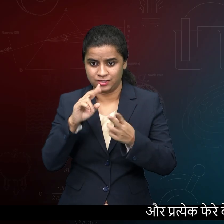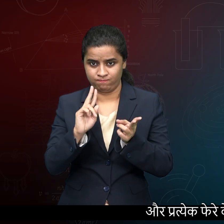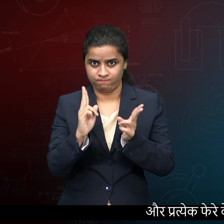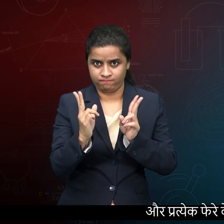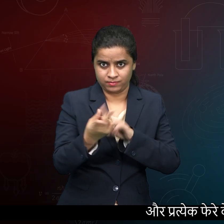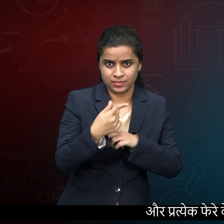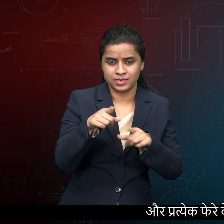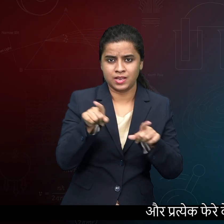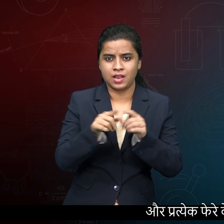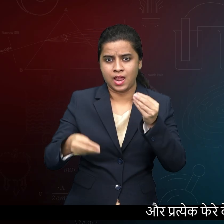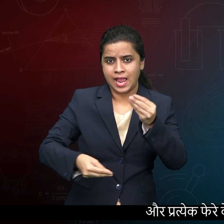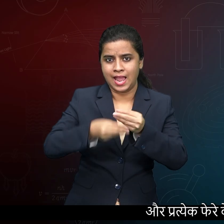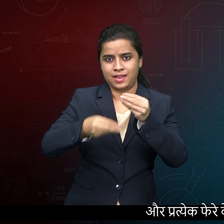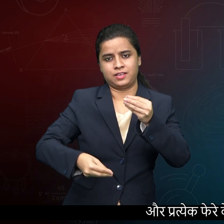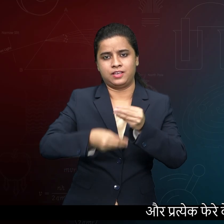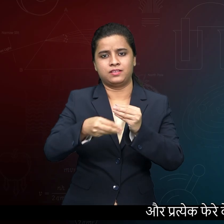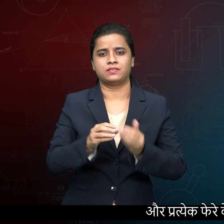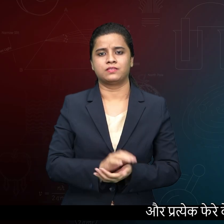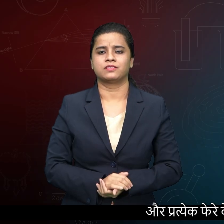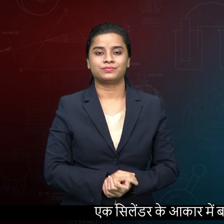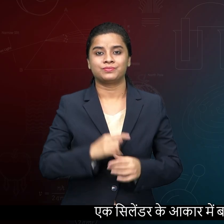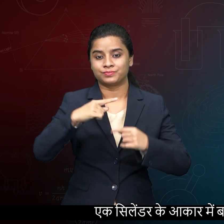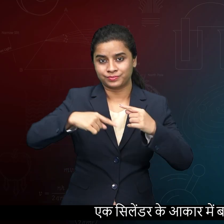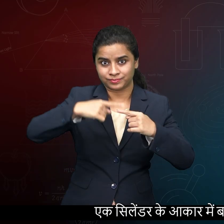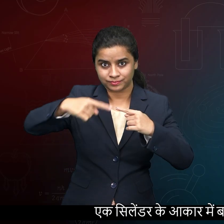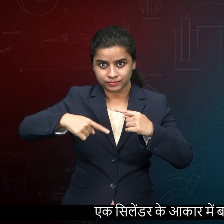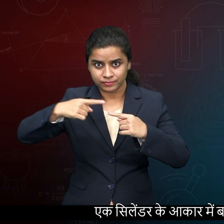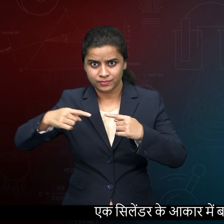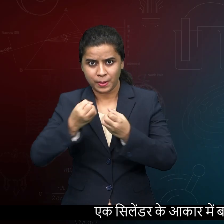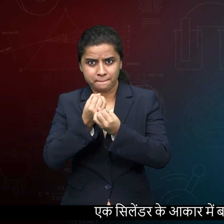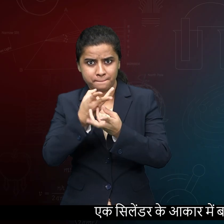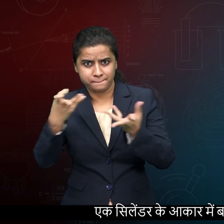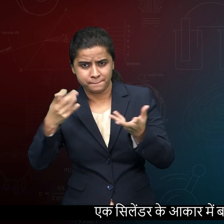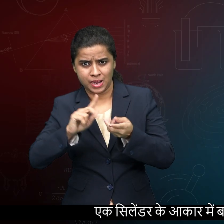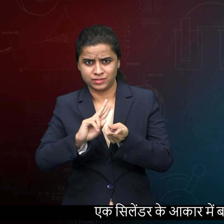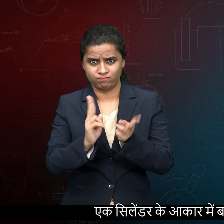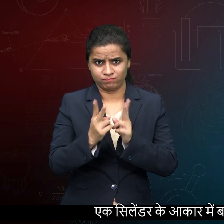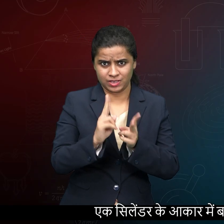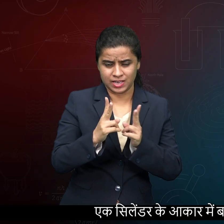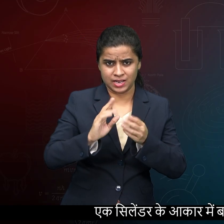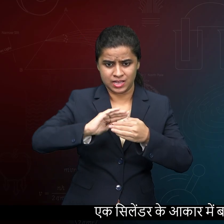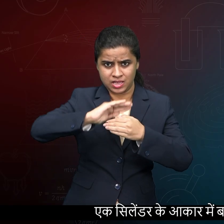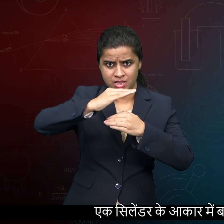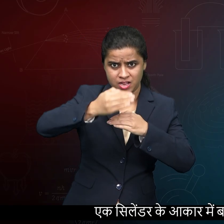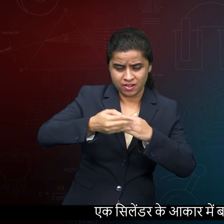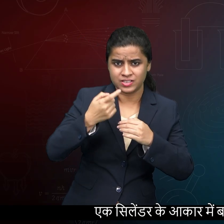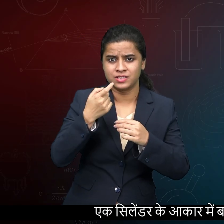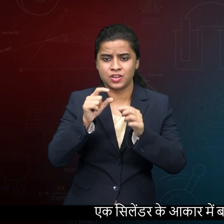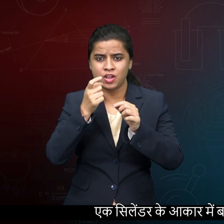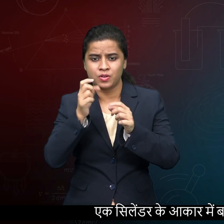के कारण क्षेत्र बस जुड़ जाता है। एक सिलेंडर के आकार में बारीकी से लिपटे